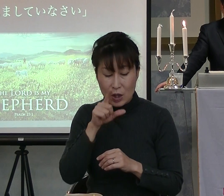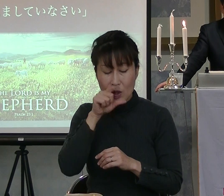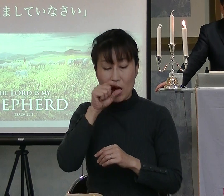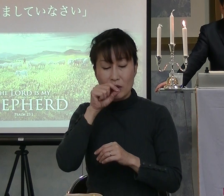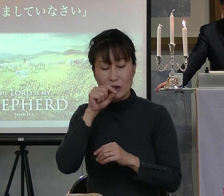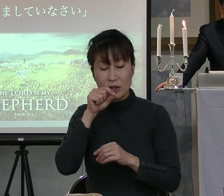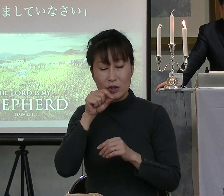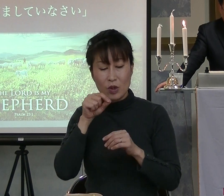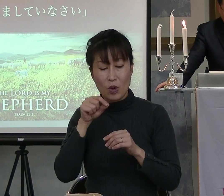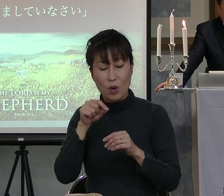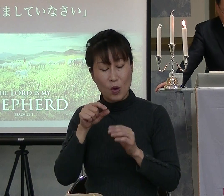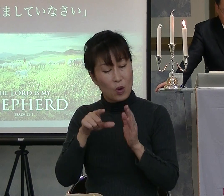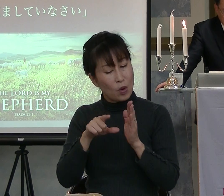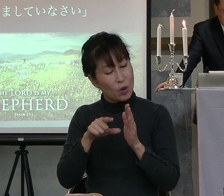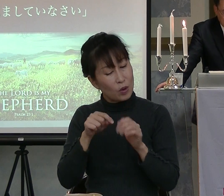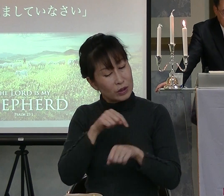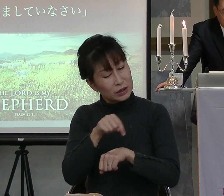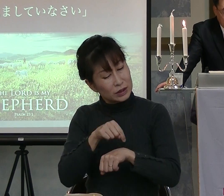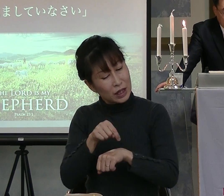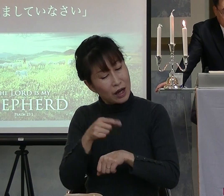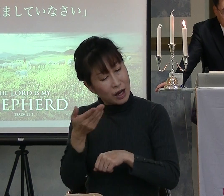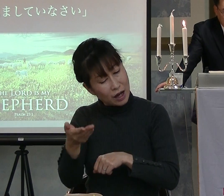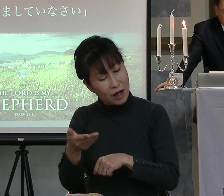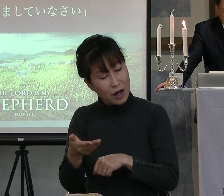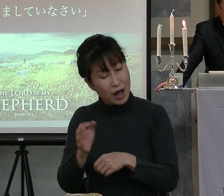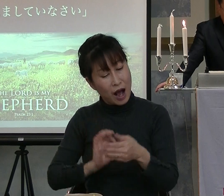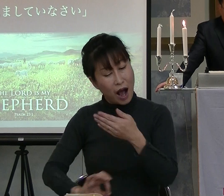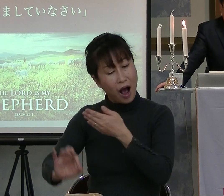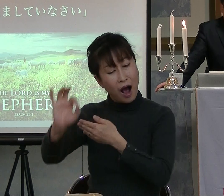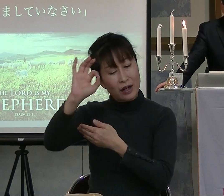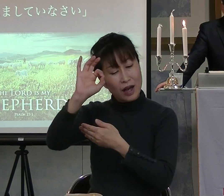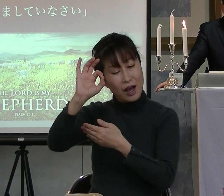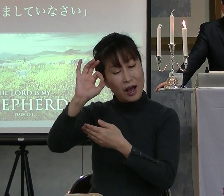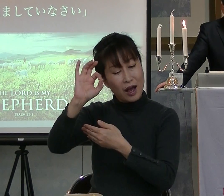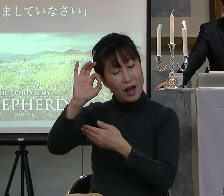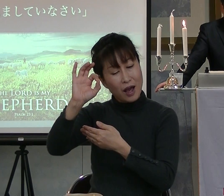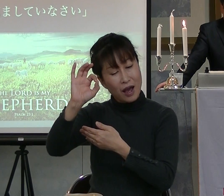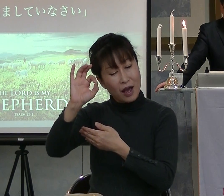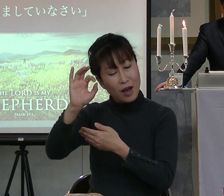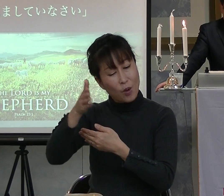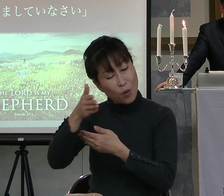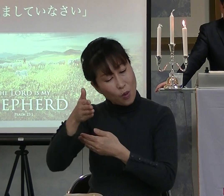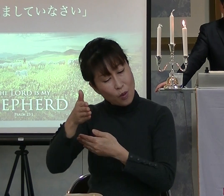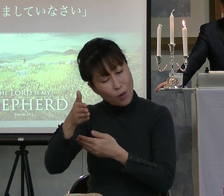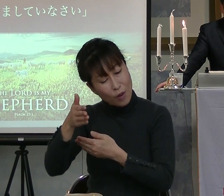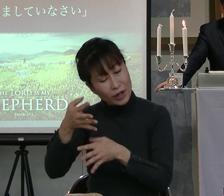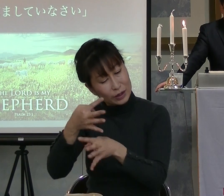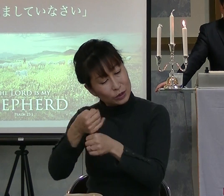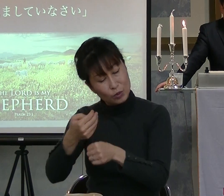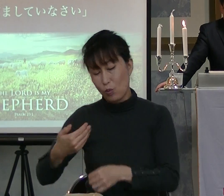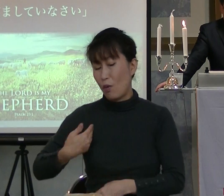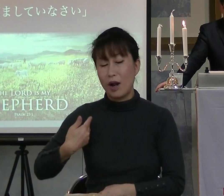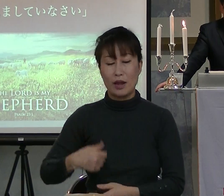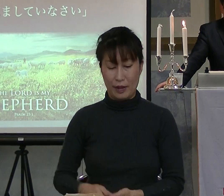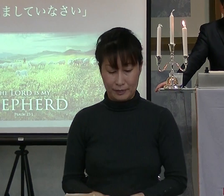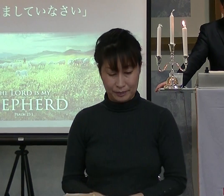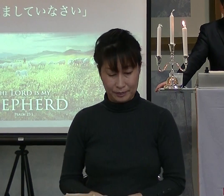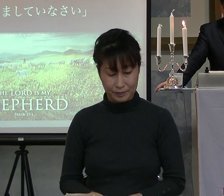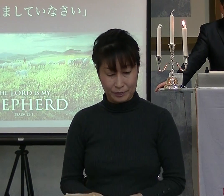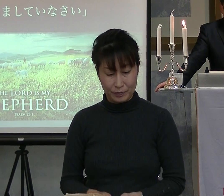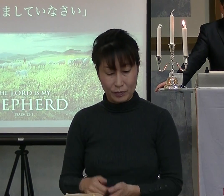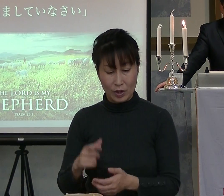鶏の鳴く頃か明け方かわからないからです。主人